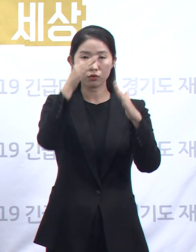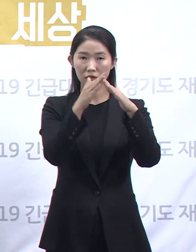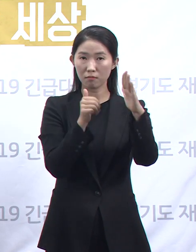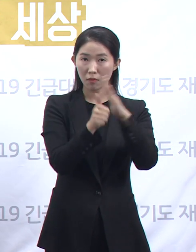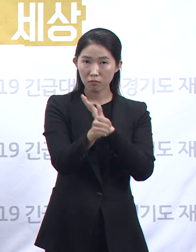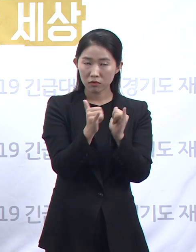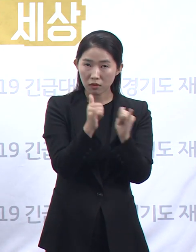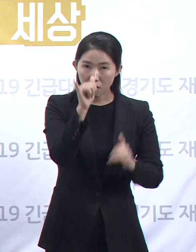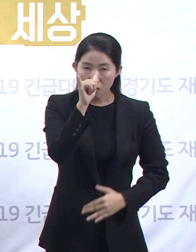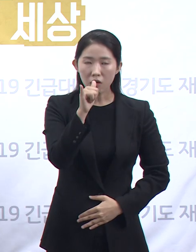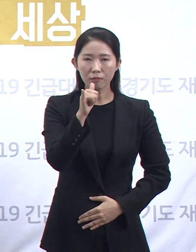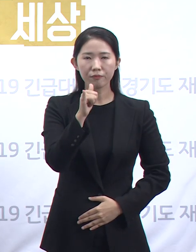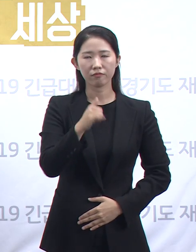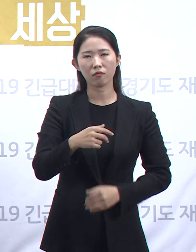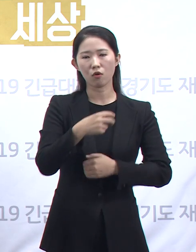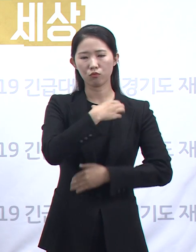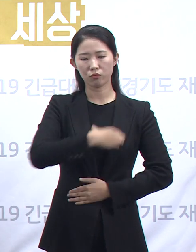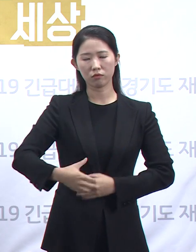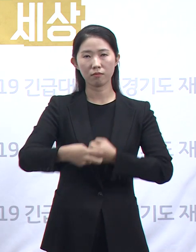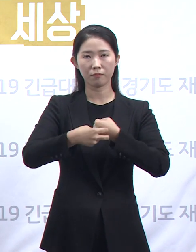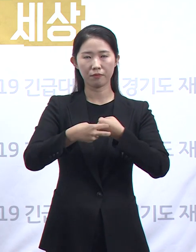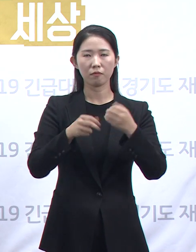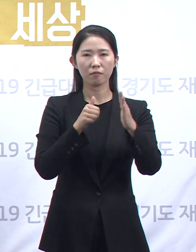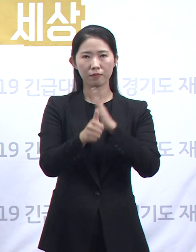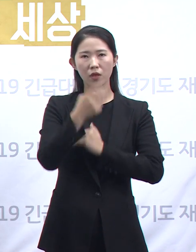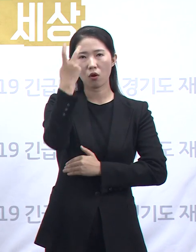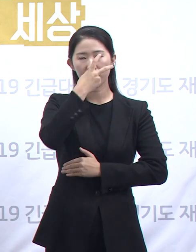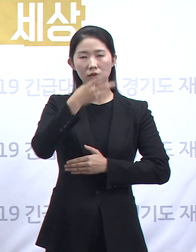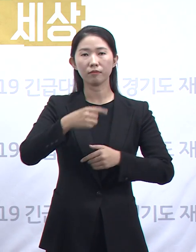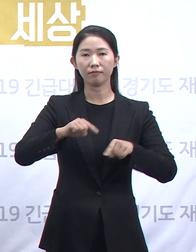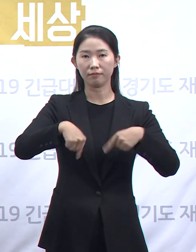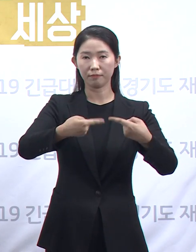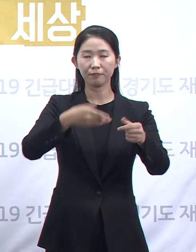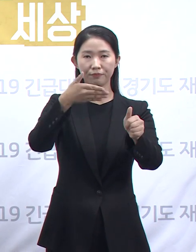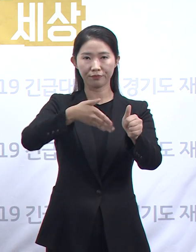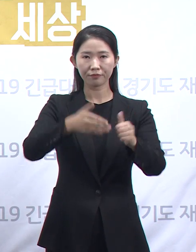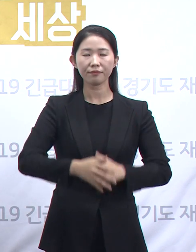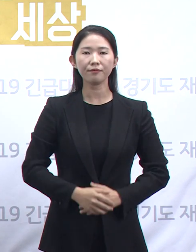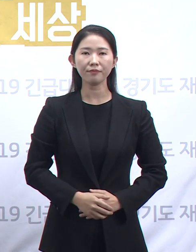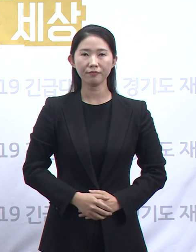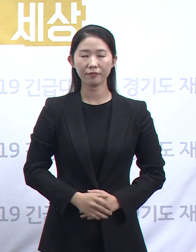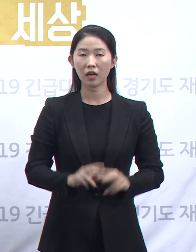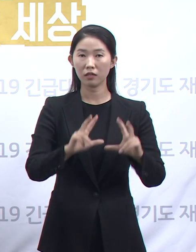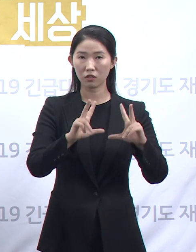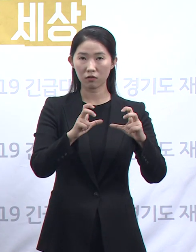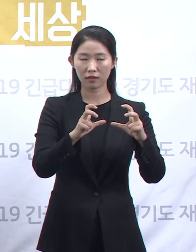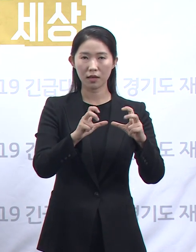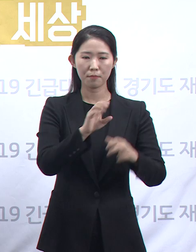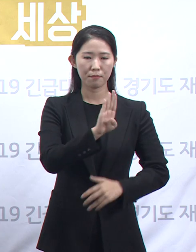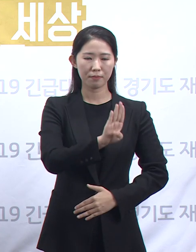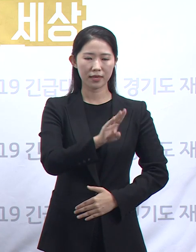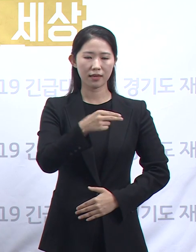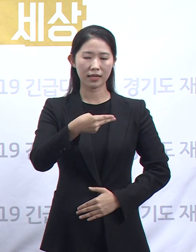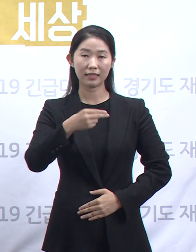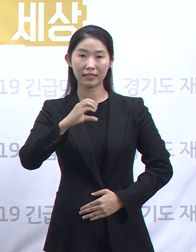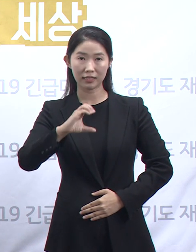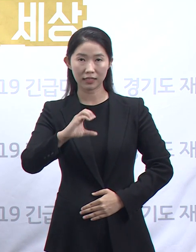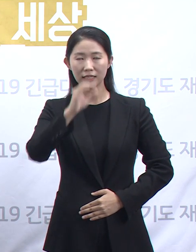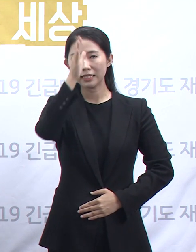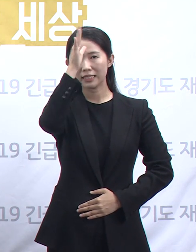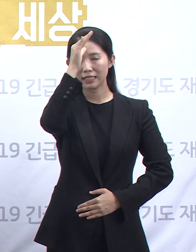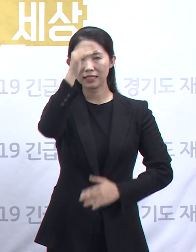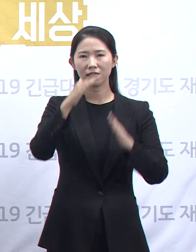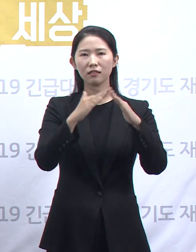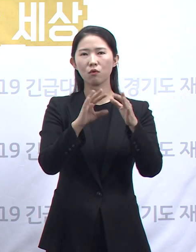받으시기를 요청드립니다. 성남 BHC 수진역정 관련 확진 상황입니다. 9월 1일 해당 업소의